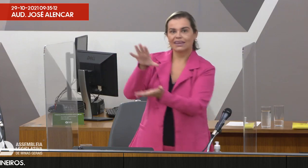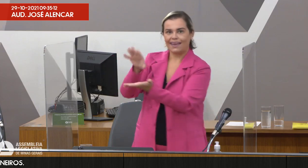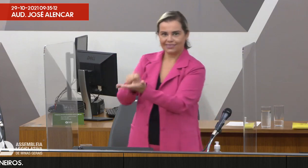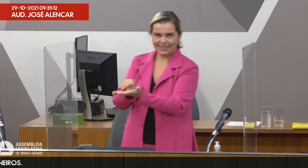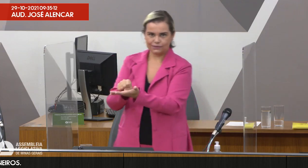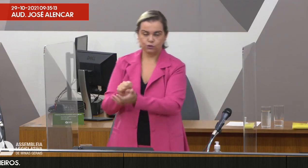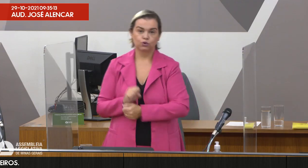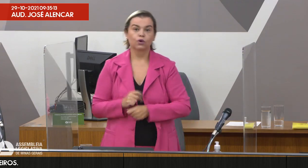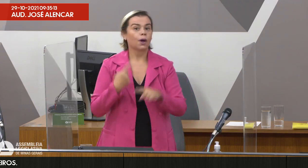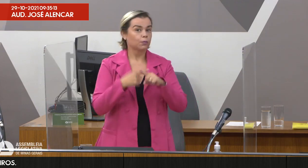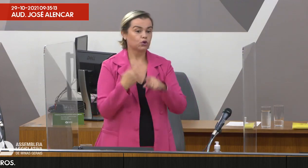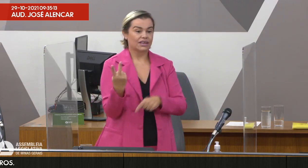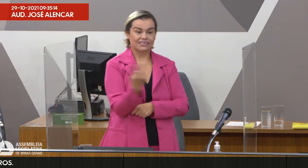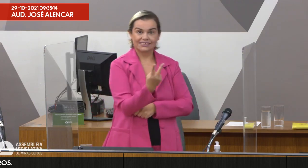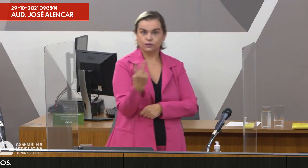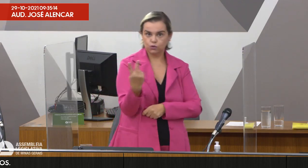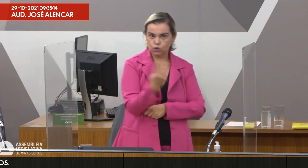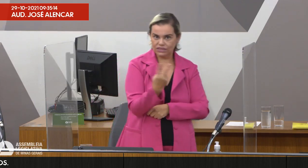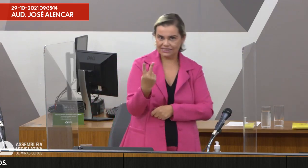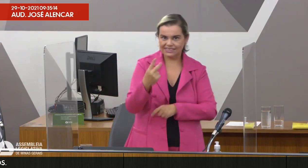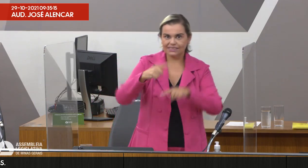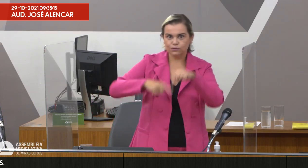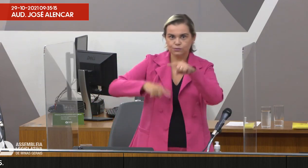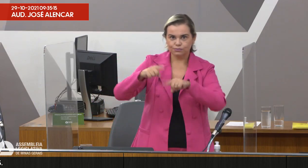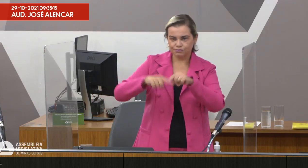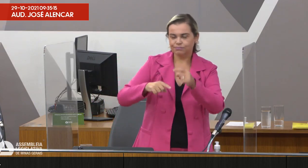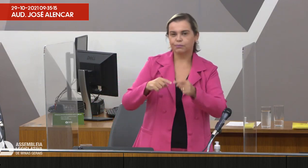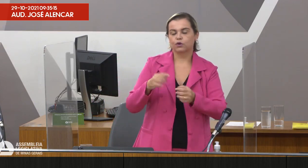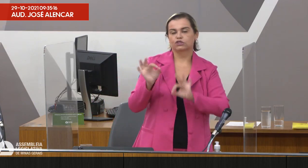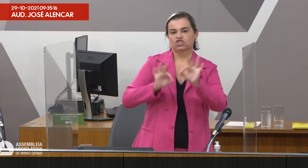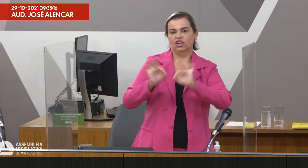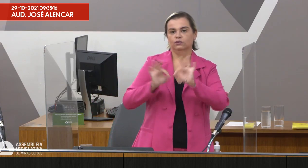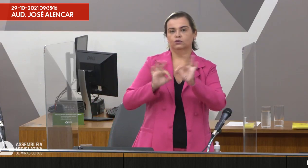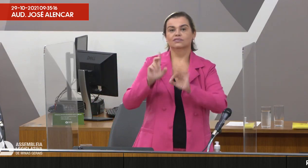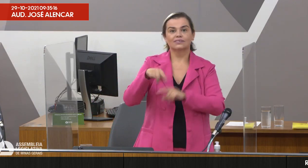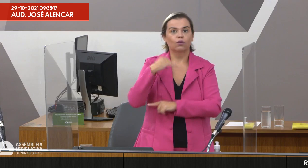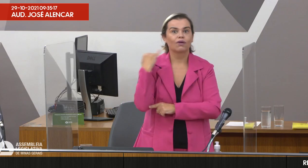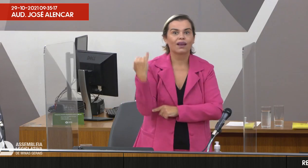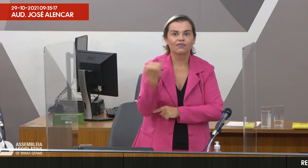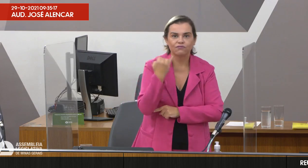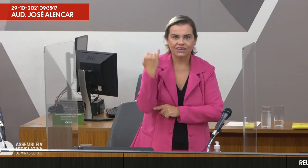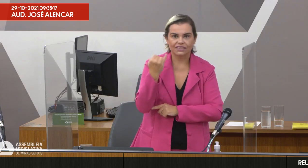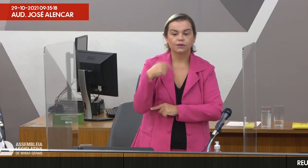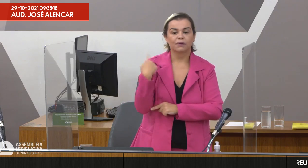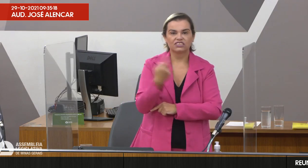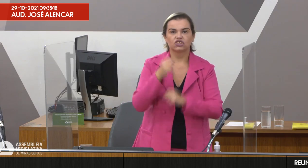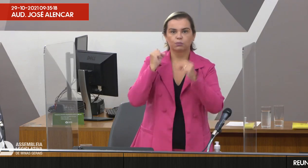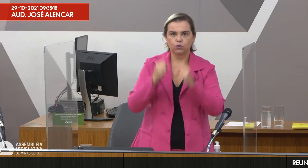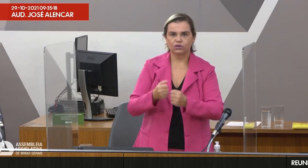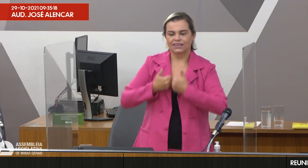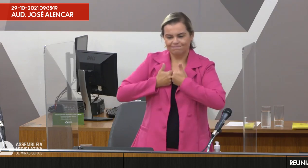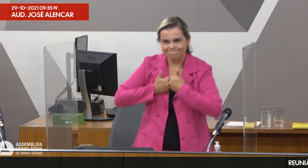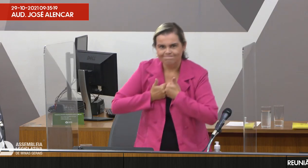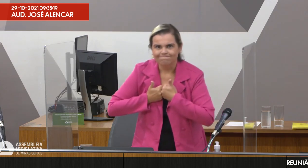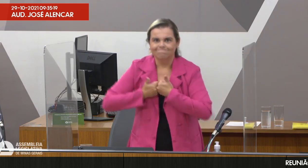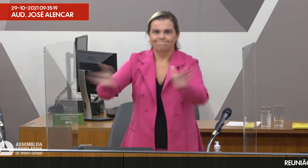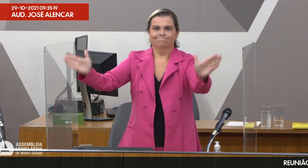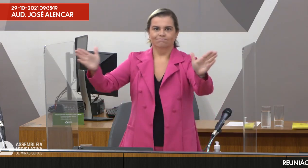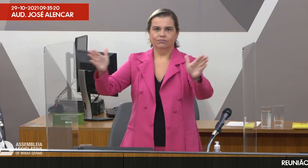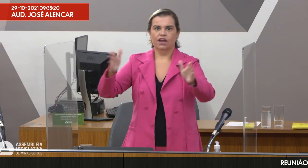Esse é um resumo do que eu tinha dito antes a respeito da avaliação biopsicossocial e do cadastro inclusão. Esses são dois projetos muito